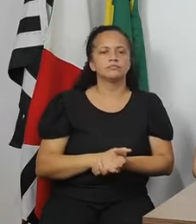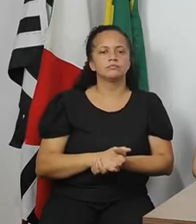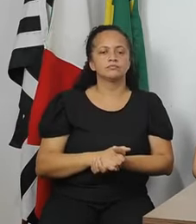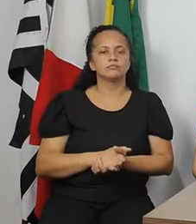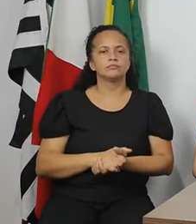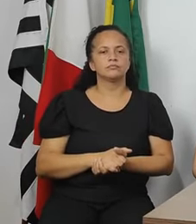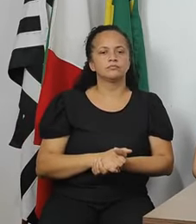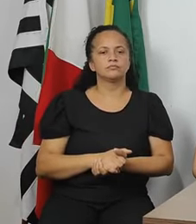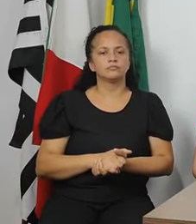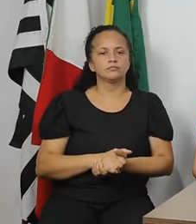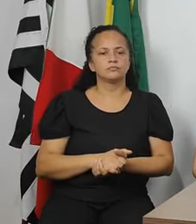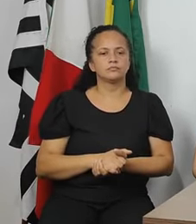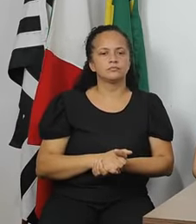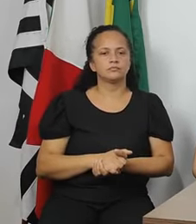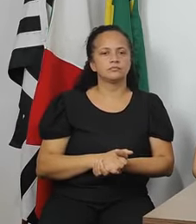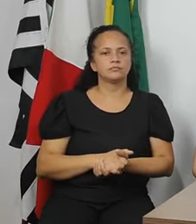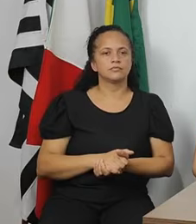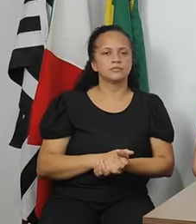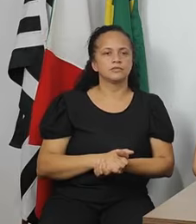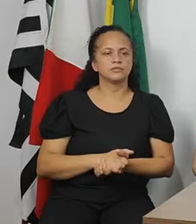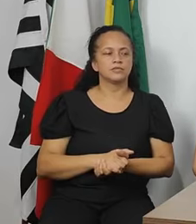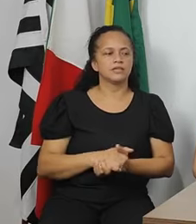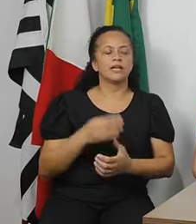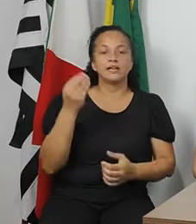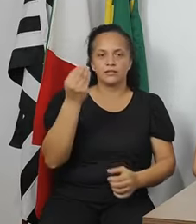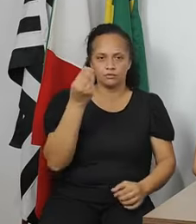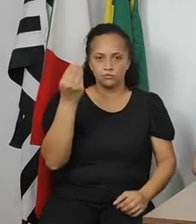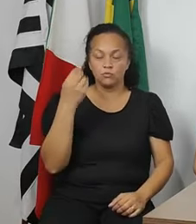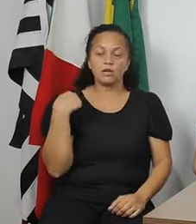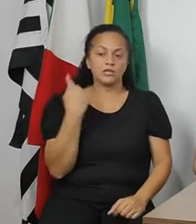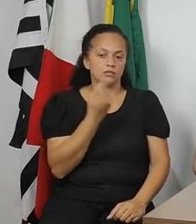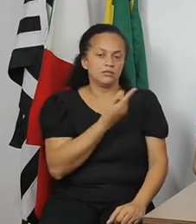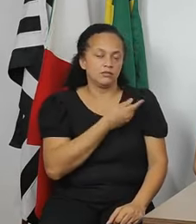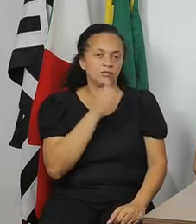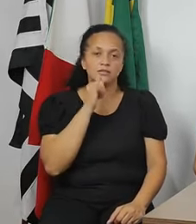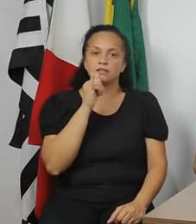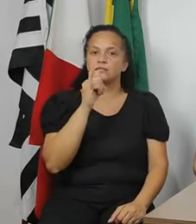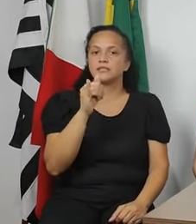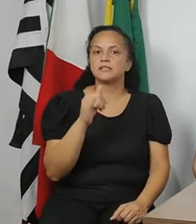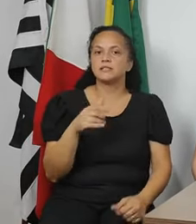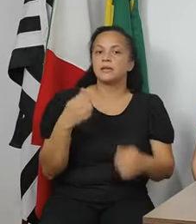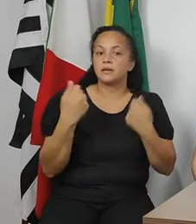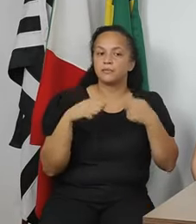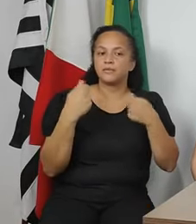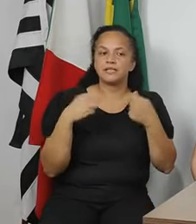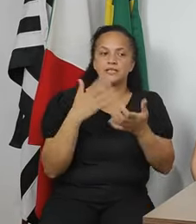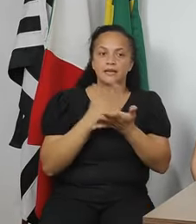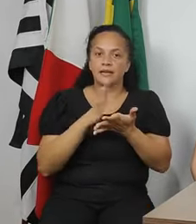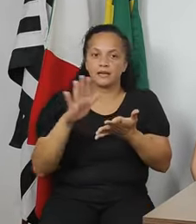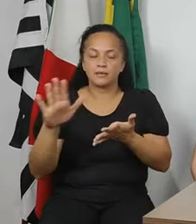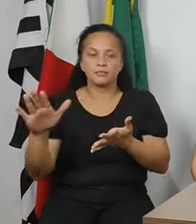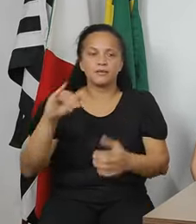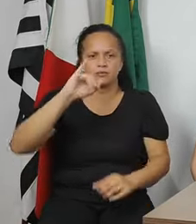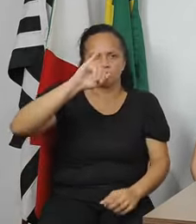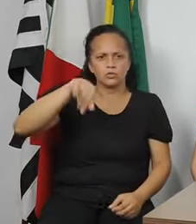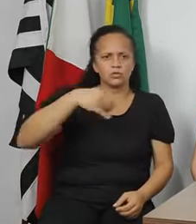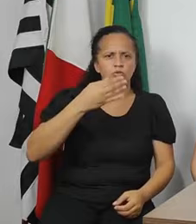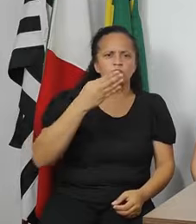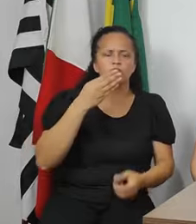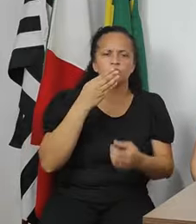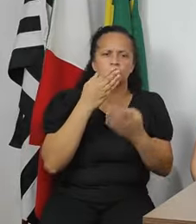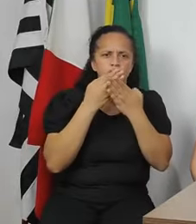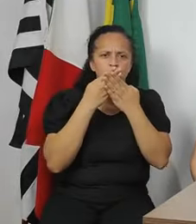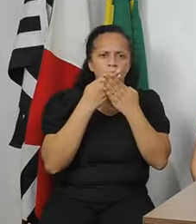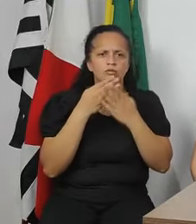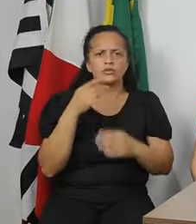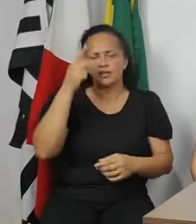chega no momento que a gente fala que é o momento de entregar o jejum, né, que é quando a gente termina o jejum, a pessoa faz o quê? Vai correndo para aquele